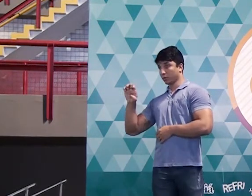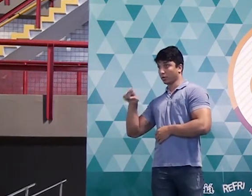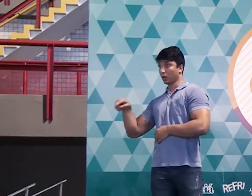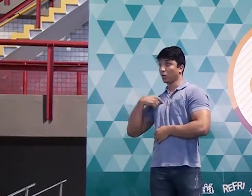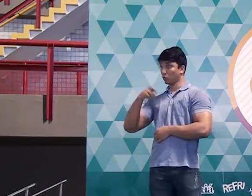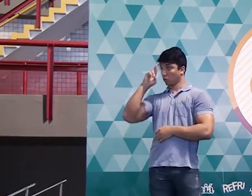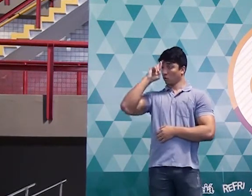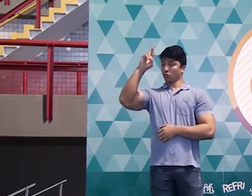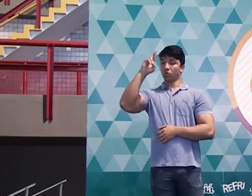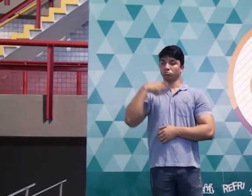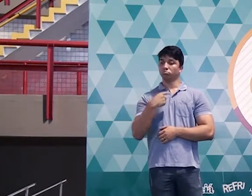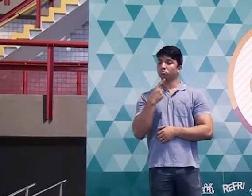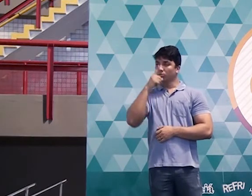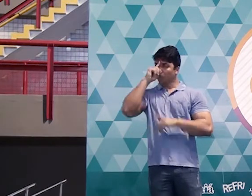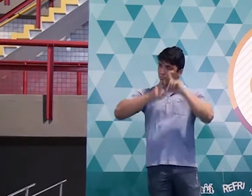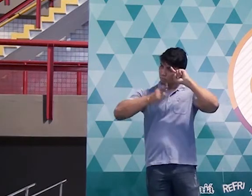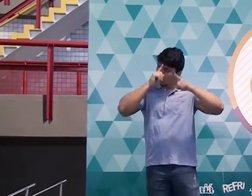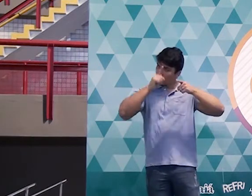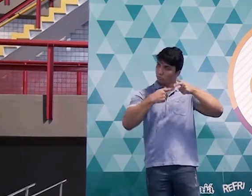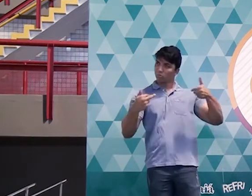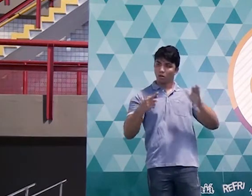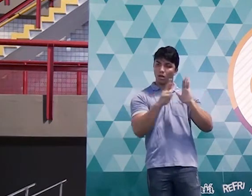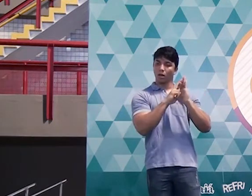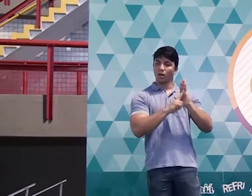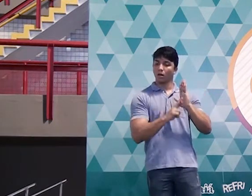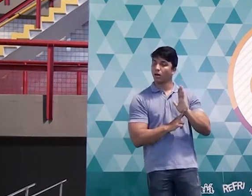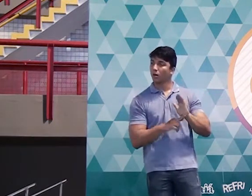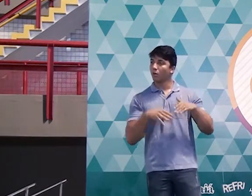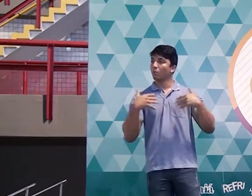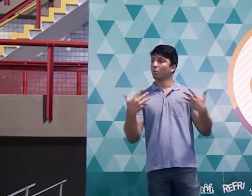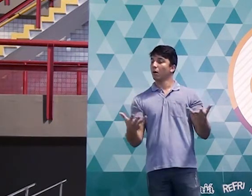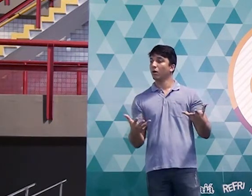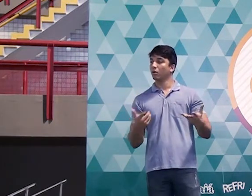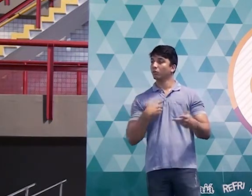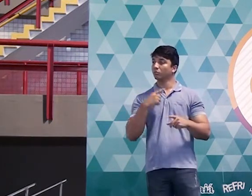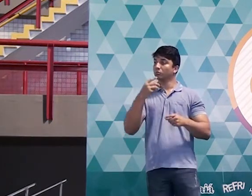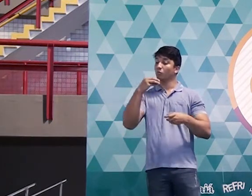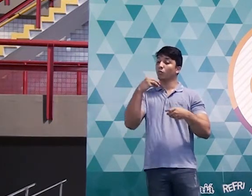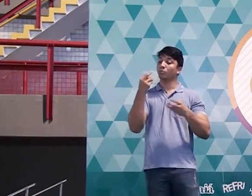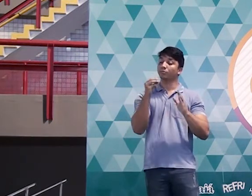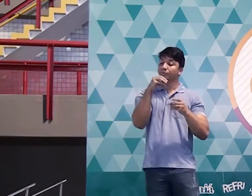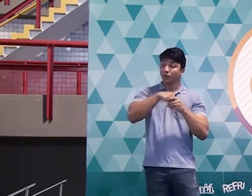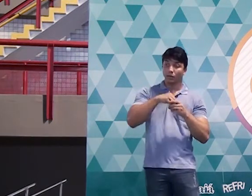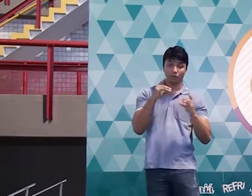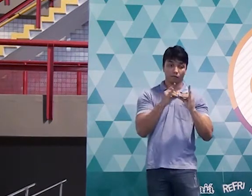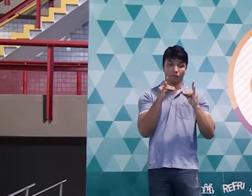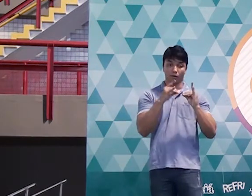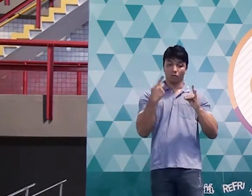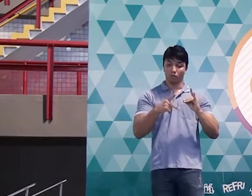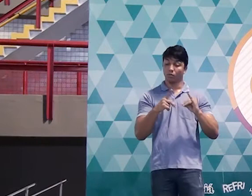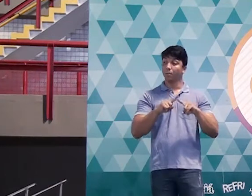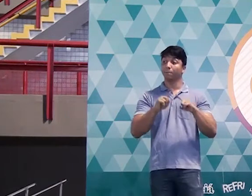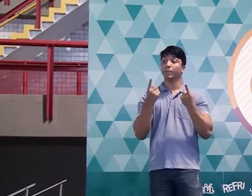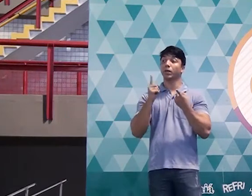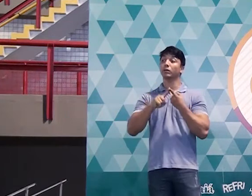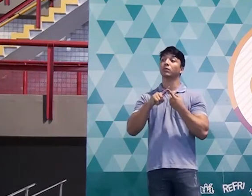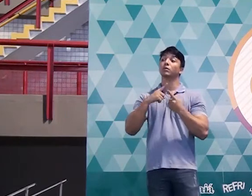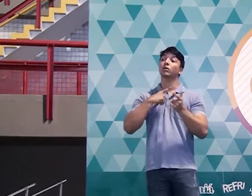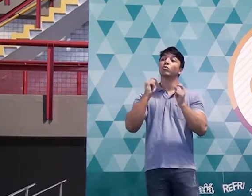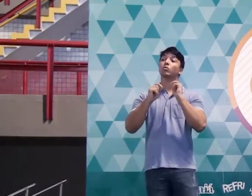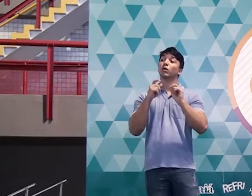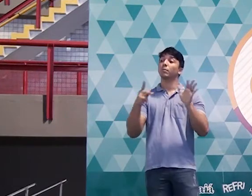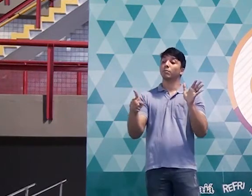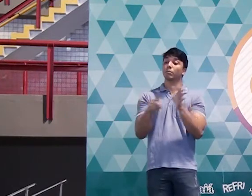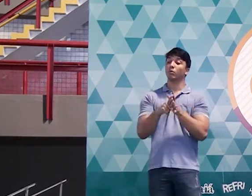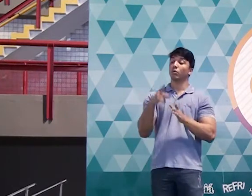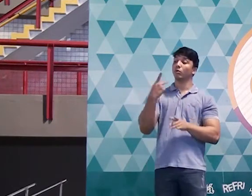quem diz quais são as regras aqui dentro desse feudo. Mas havia também a propriedade quando